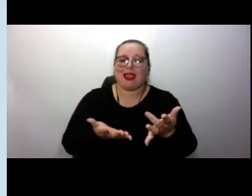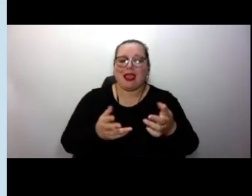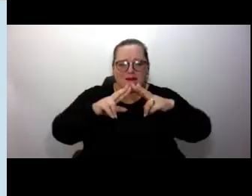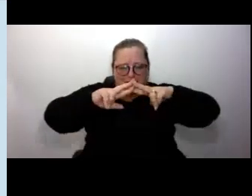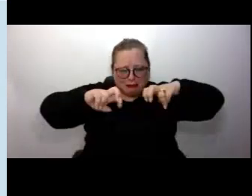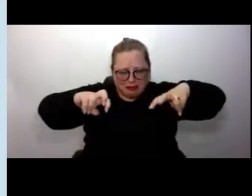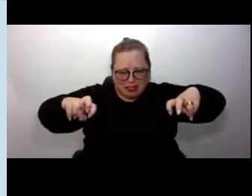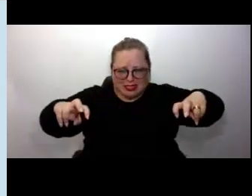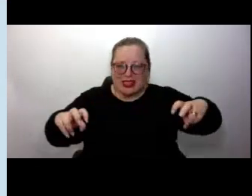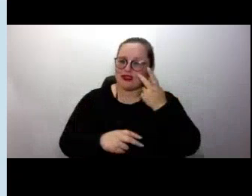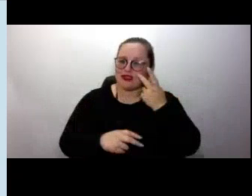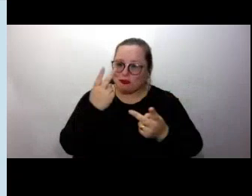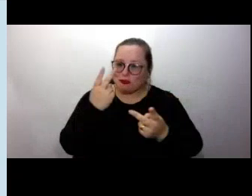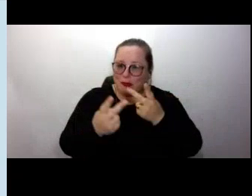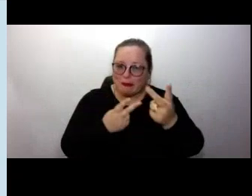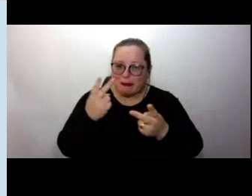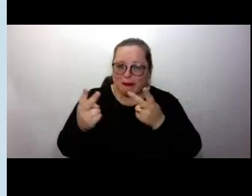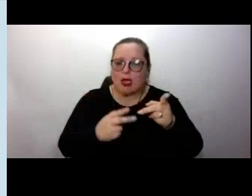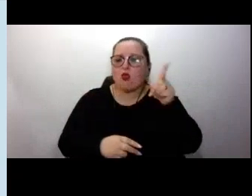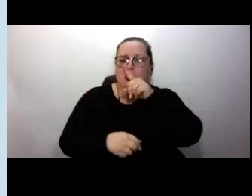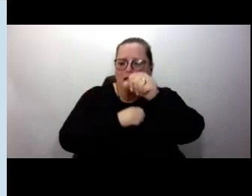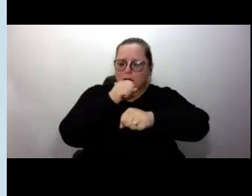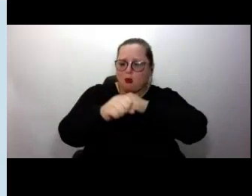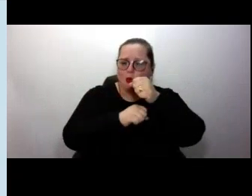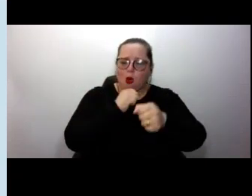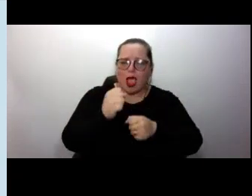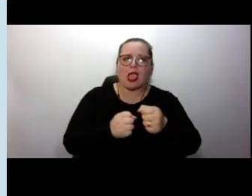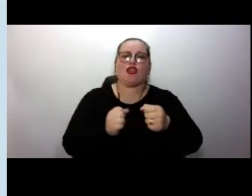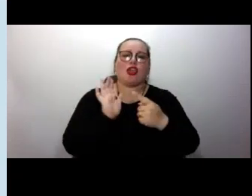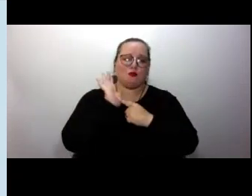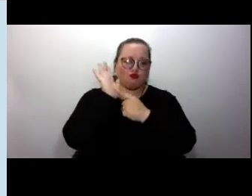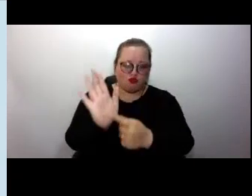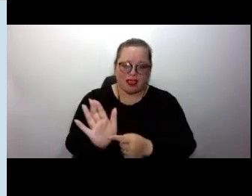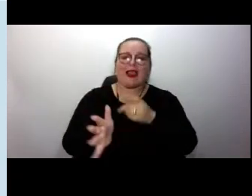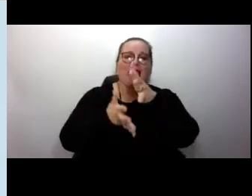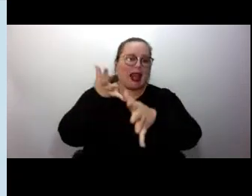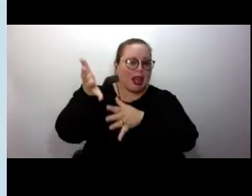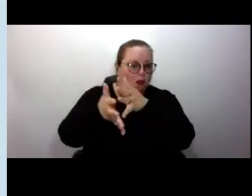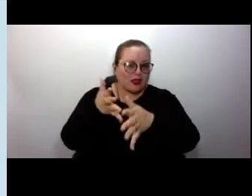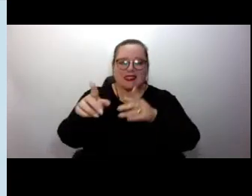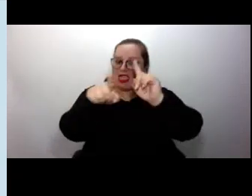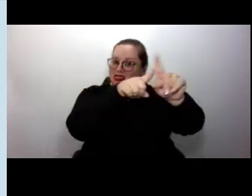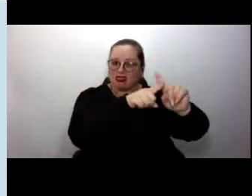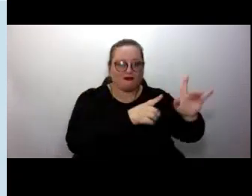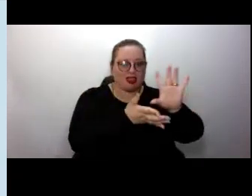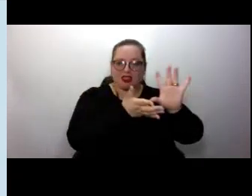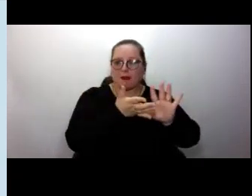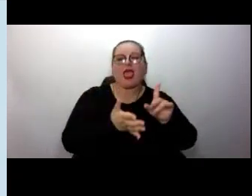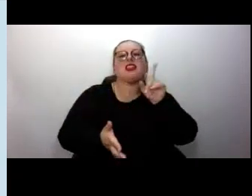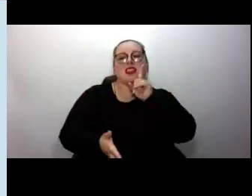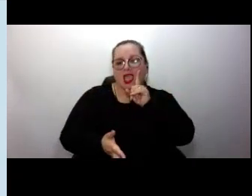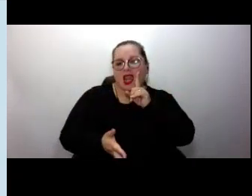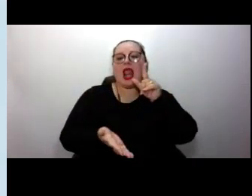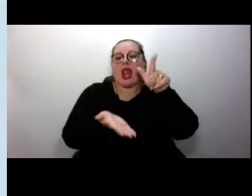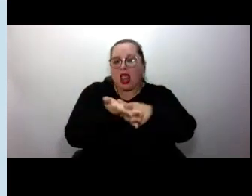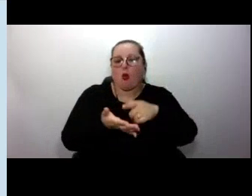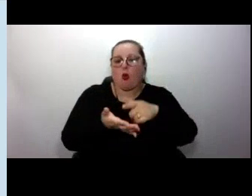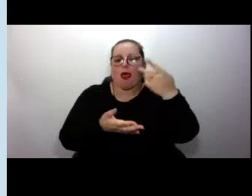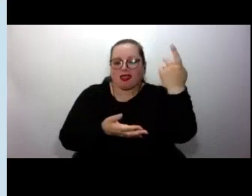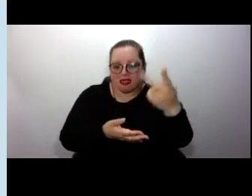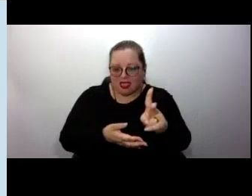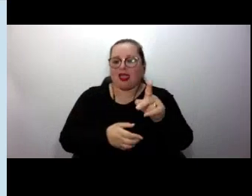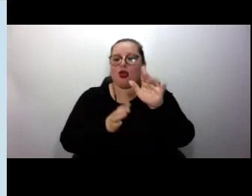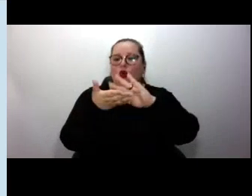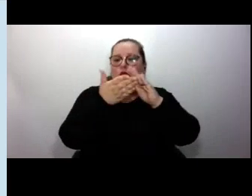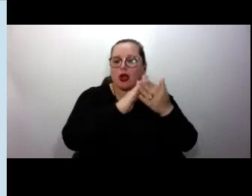investigación que se ha ido dando en los últimos años y que demuestra que la lengua de señas o las lenguas de señas son lenguas propias de la comunidad